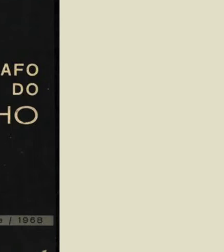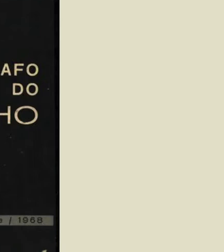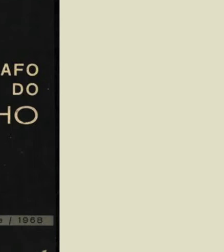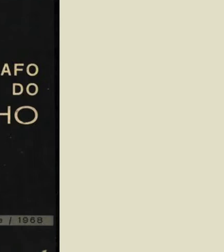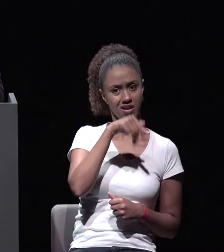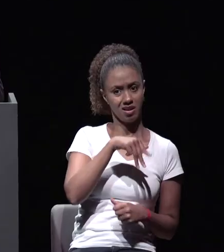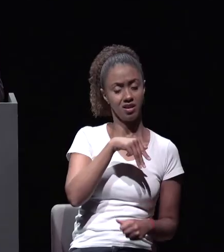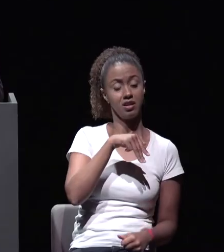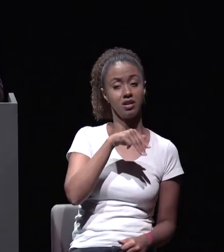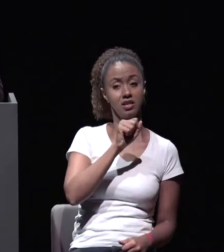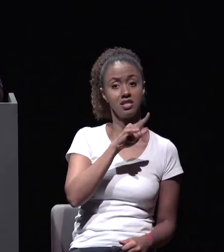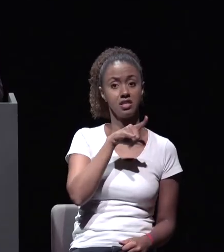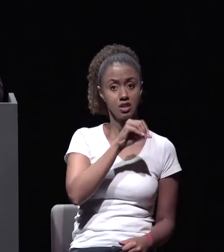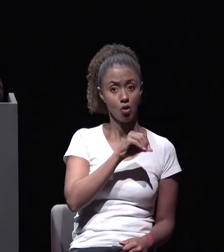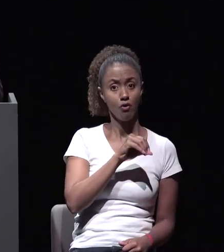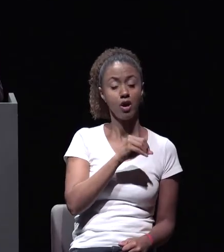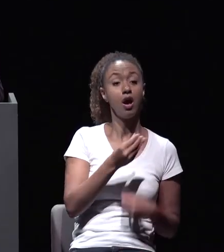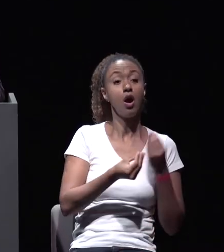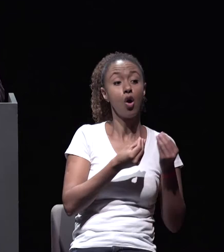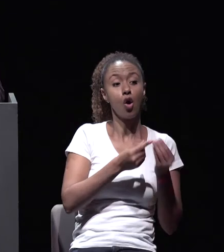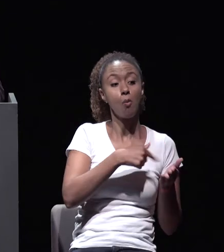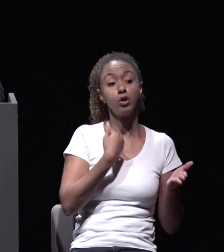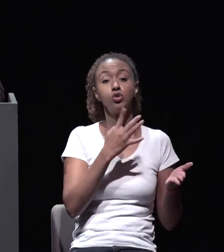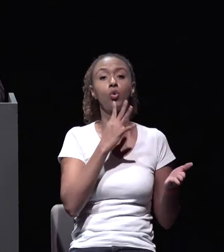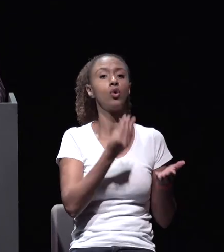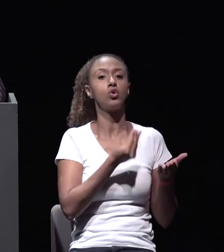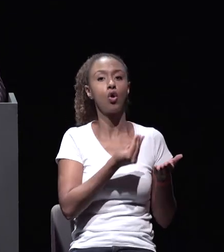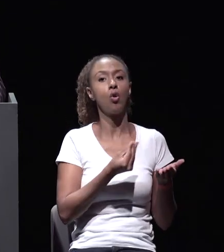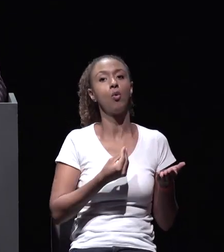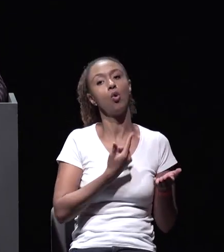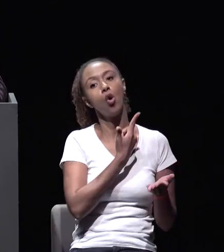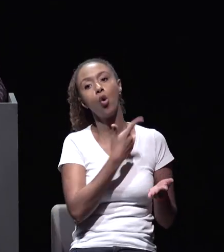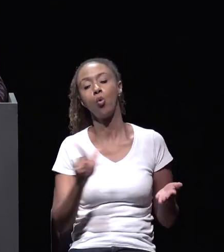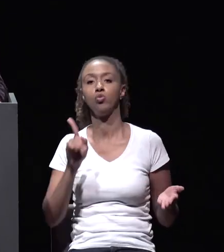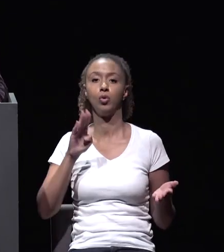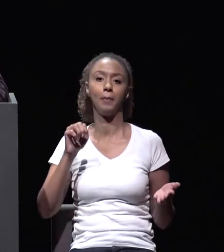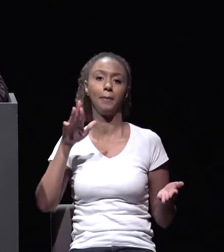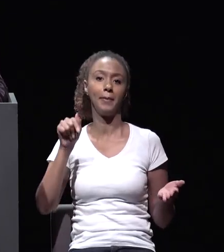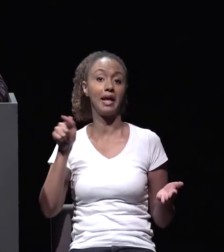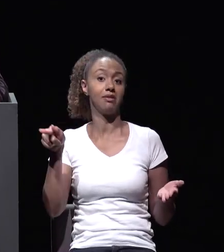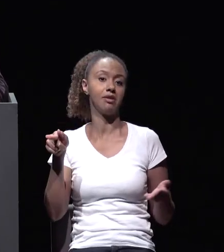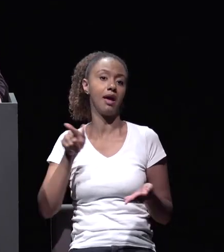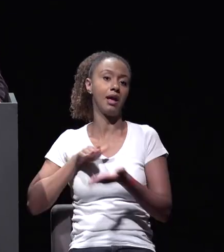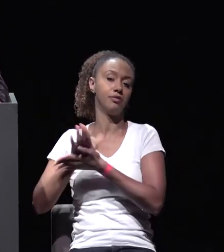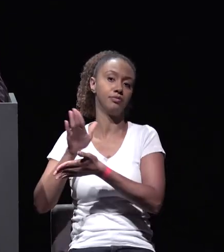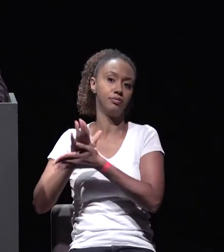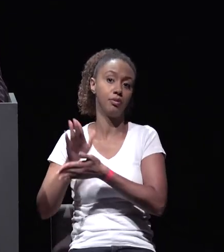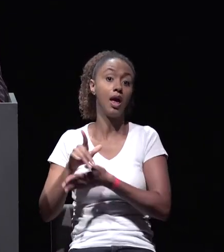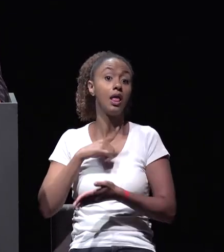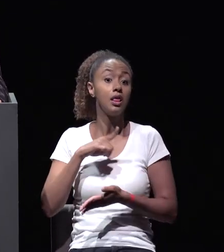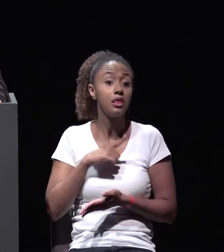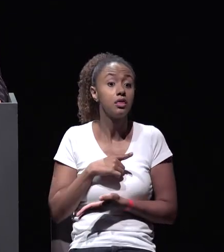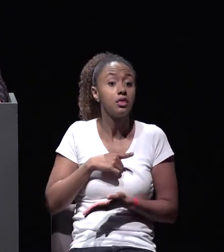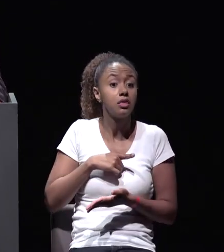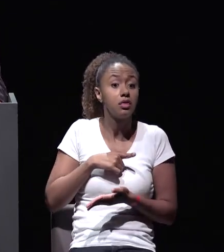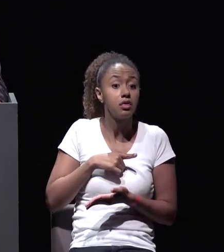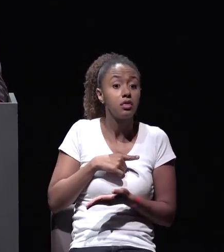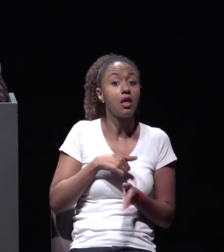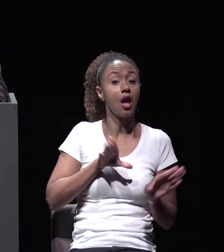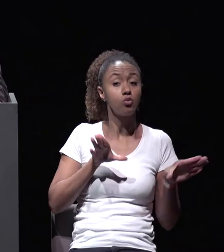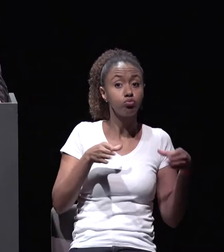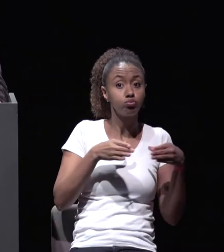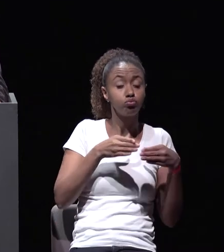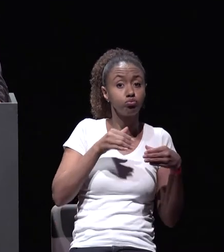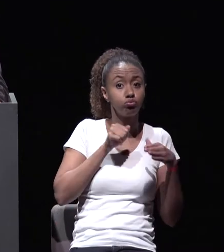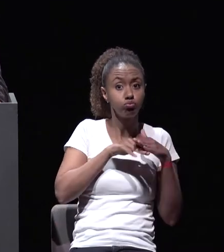através da fala do bretas esse documento aparentemente não sobreviveu aquele documento coetâneo do aleijadinho de 1790